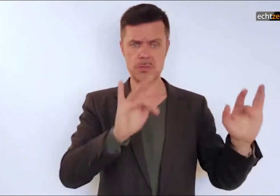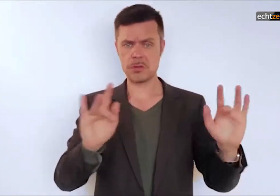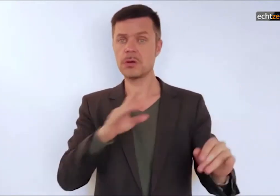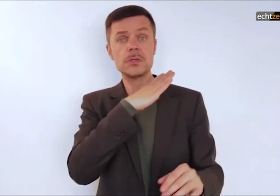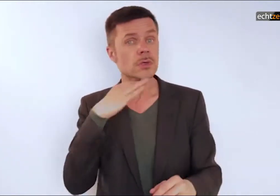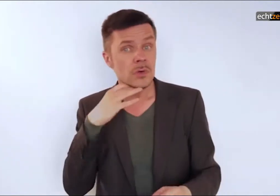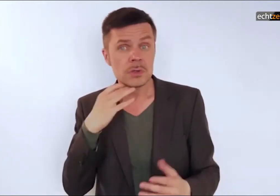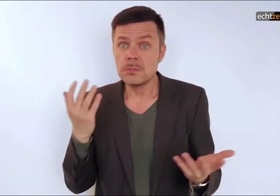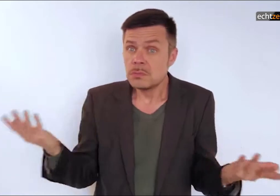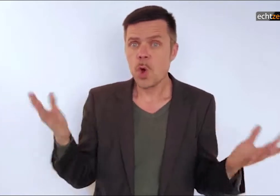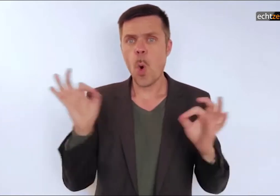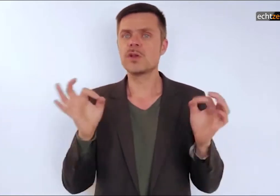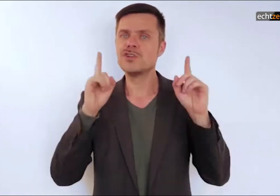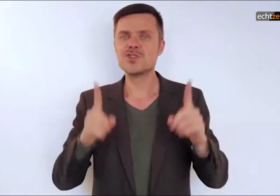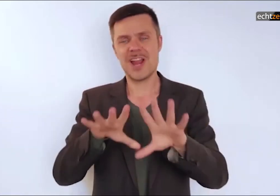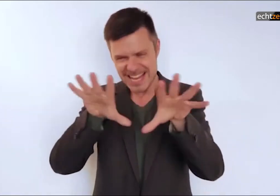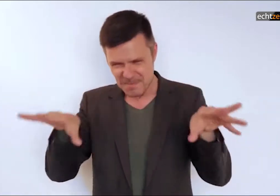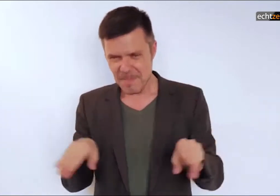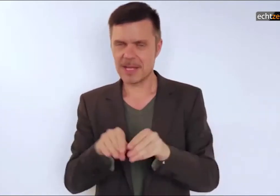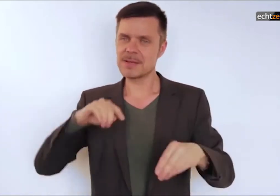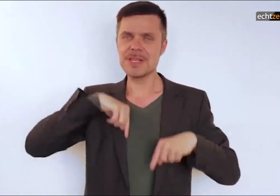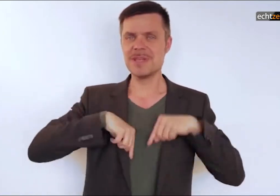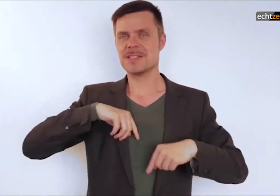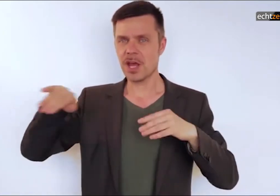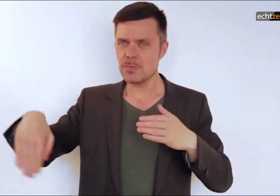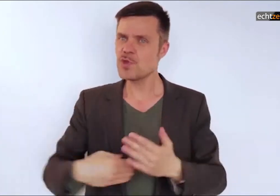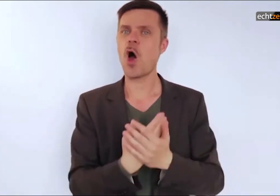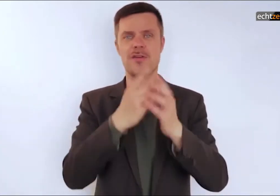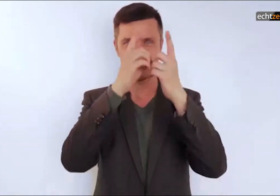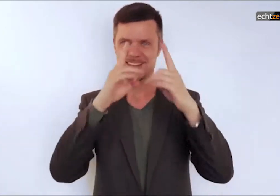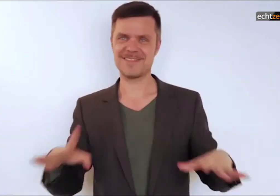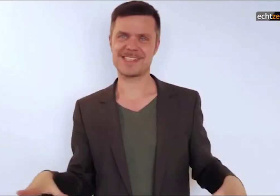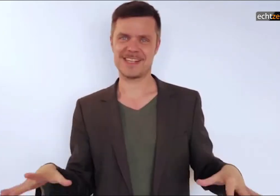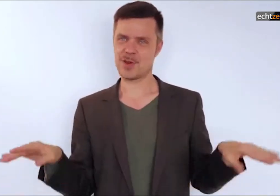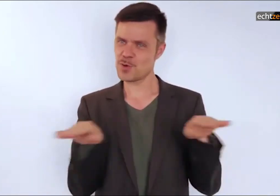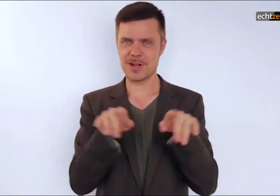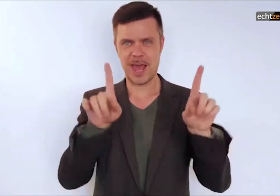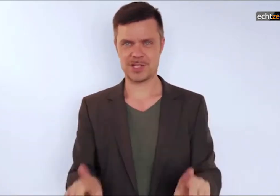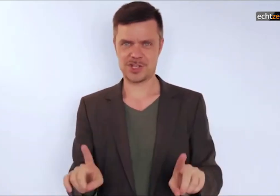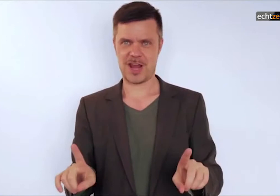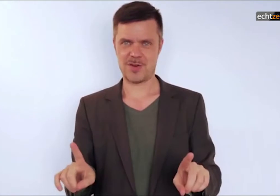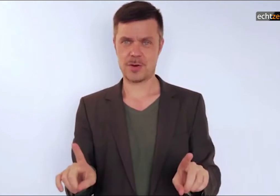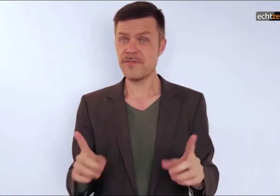für Gleichstellung und Vielfalt geschaffen werden? Wie sieht ein zukunftsweisender Weg aus?